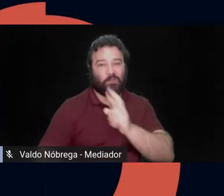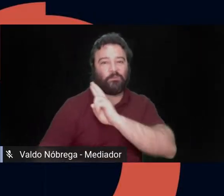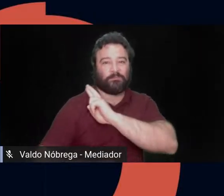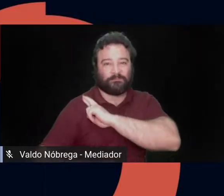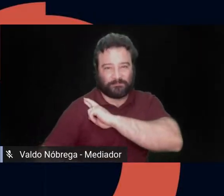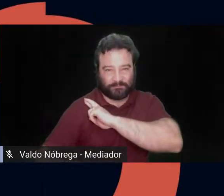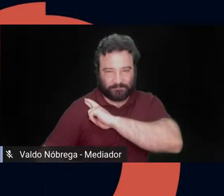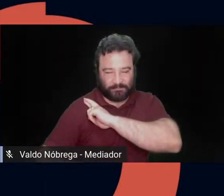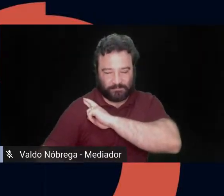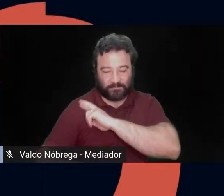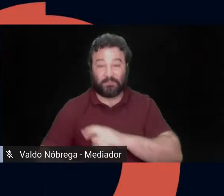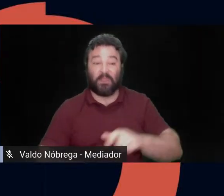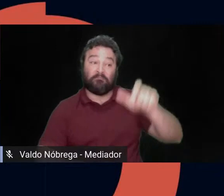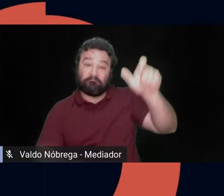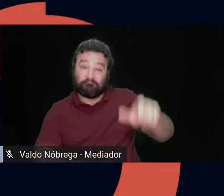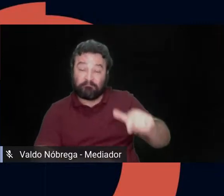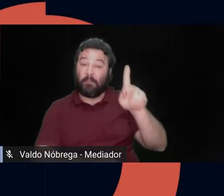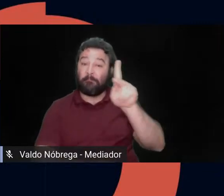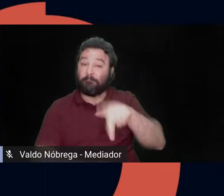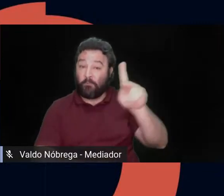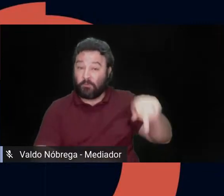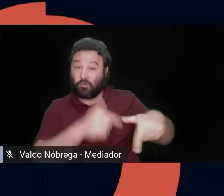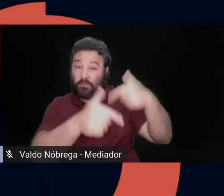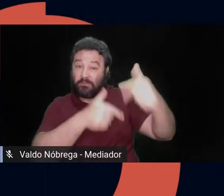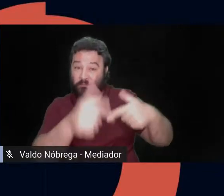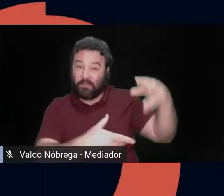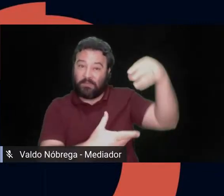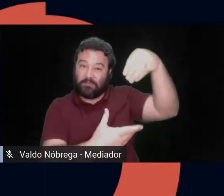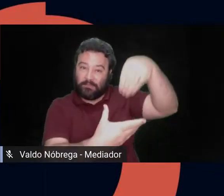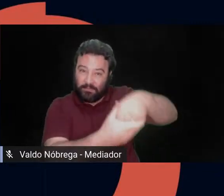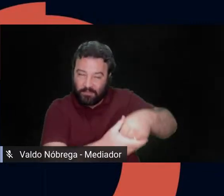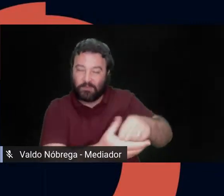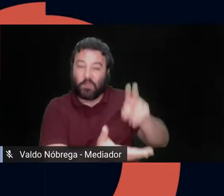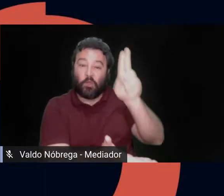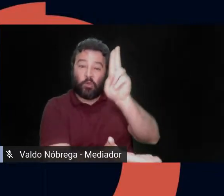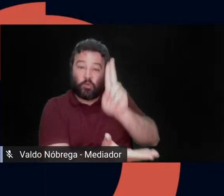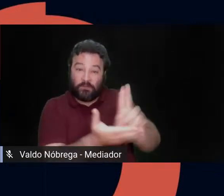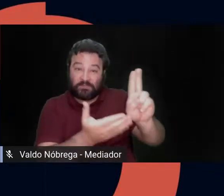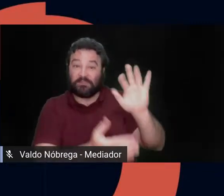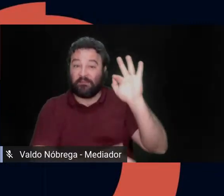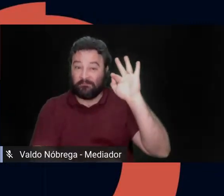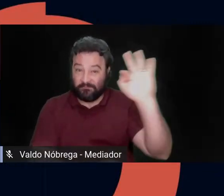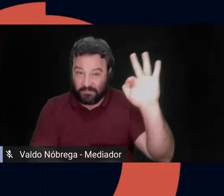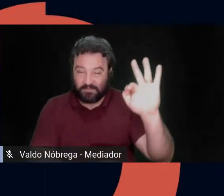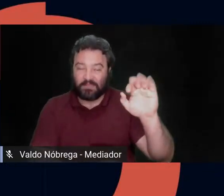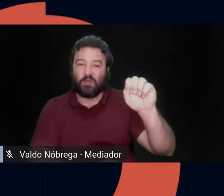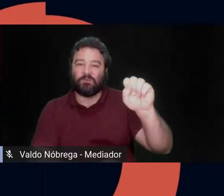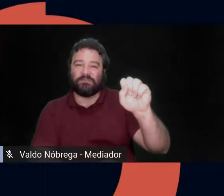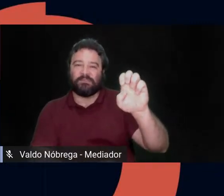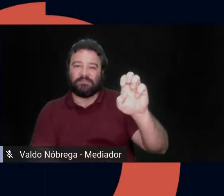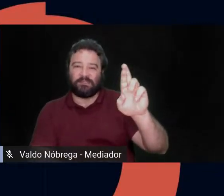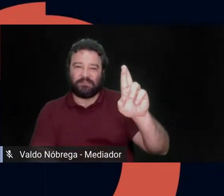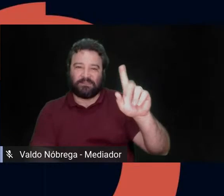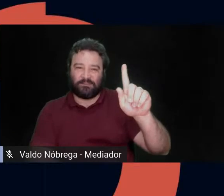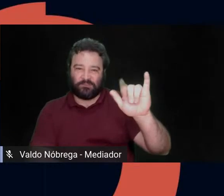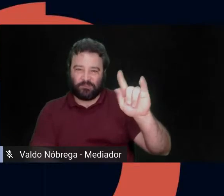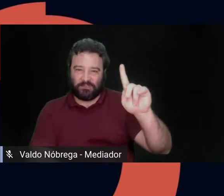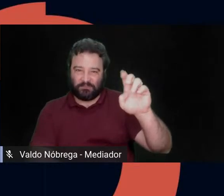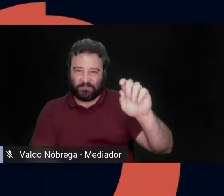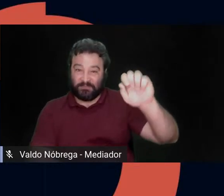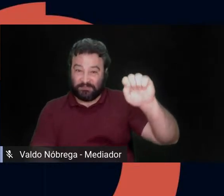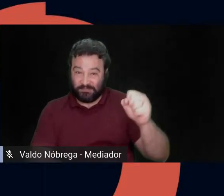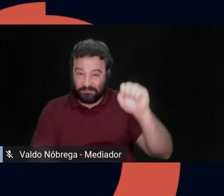teremos a Raquel. Este é o sinal da Raquel. A Raquel, ela é professora e ela trabalha dentro da Universidade